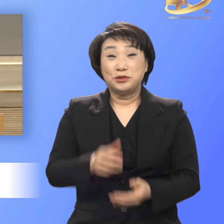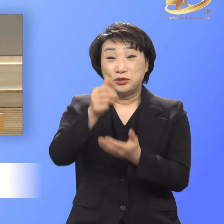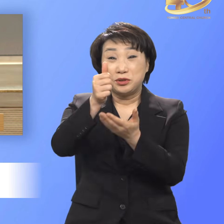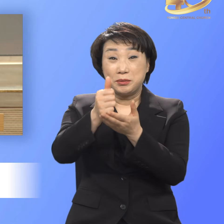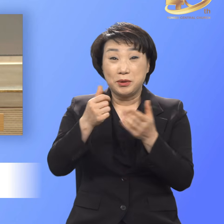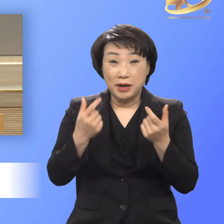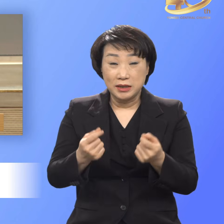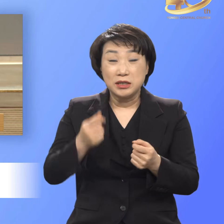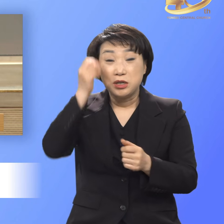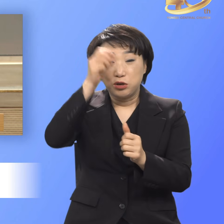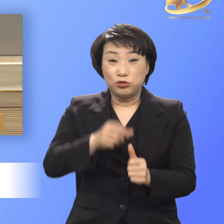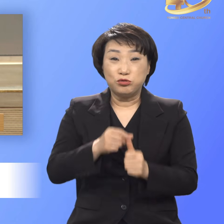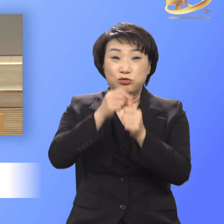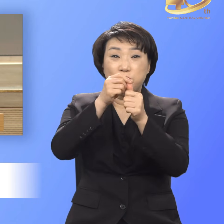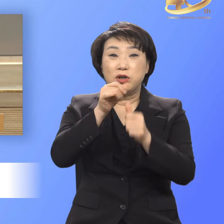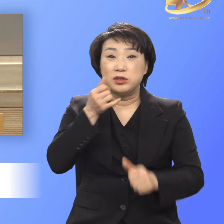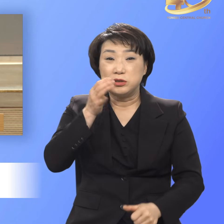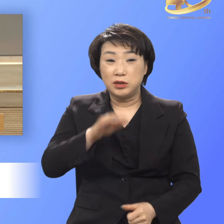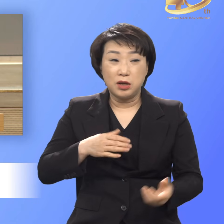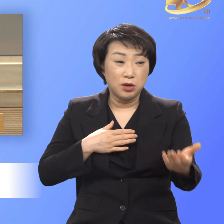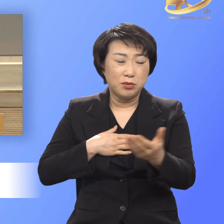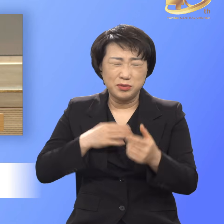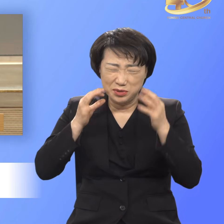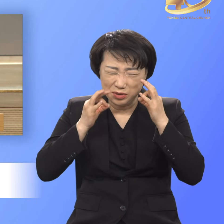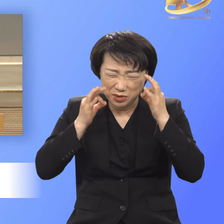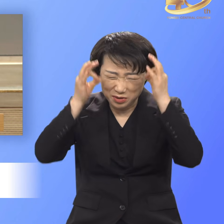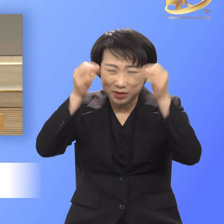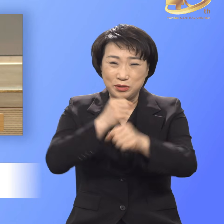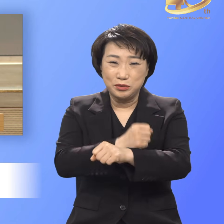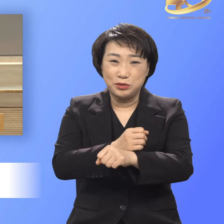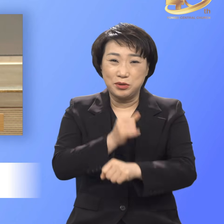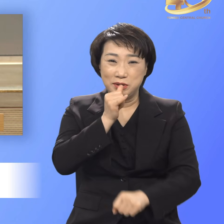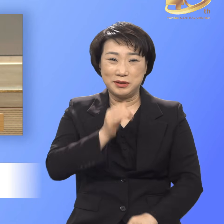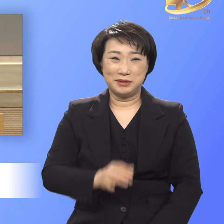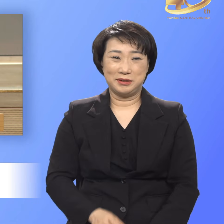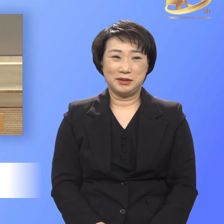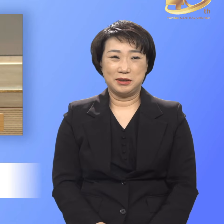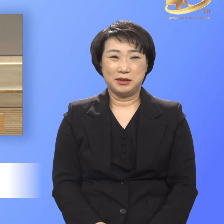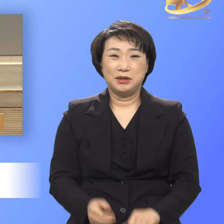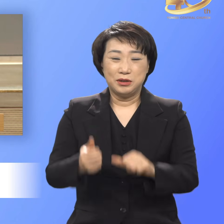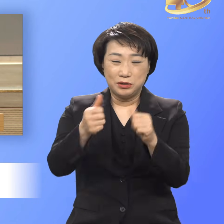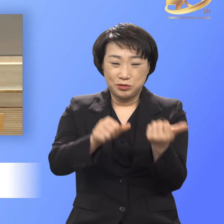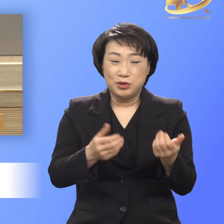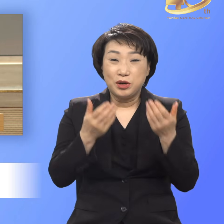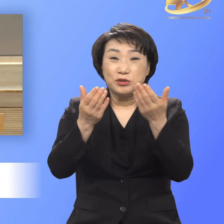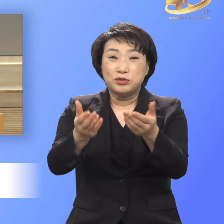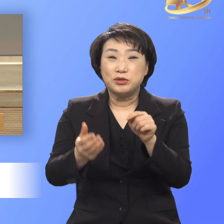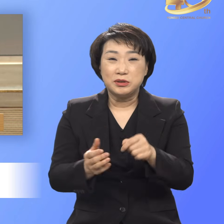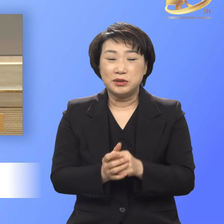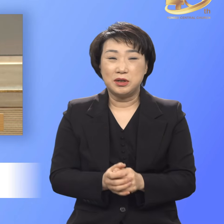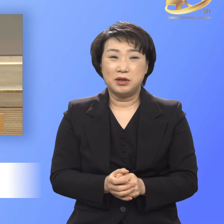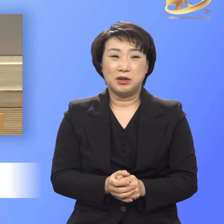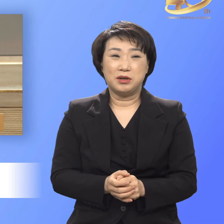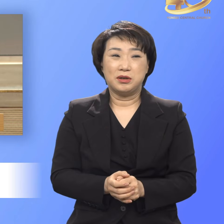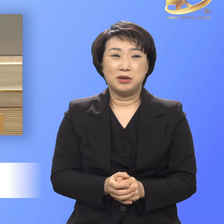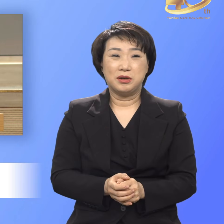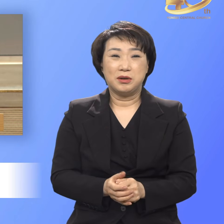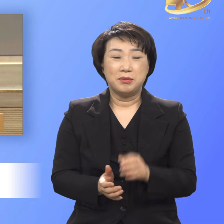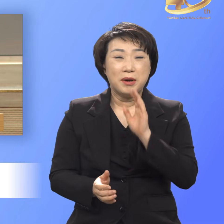주님이 그렇게 영혼을 살렸는데 노력하고 애쓰신다. 죽어주시기만 한 것이